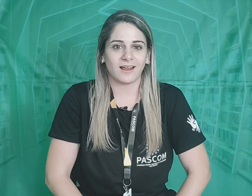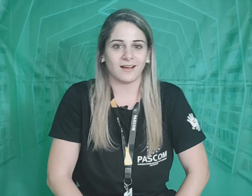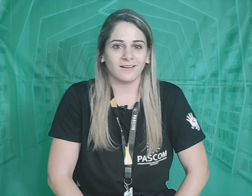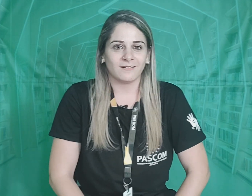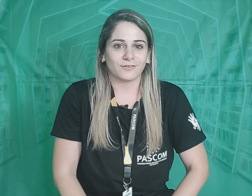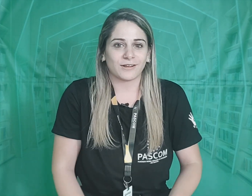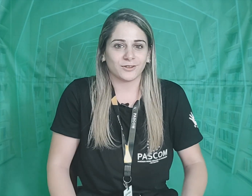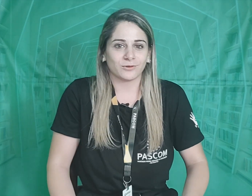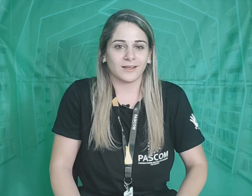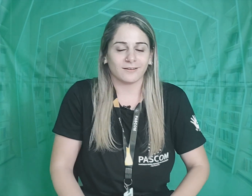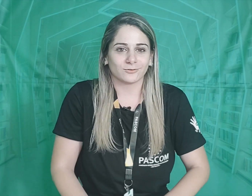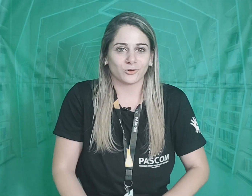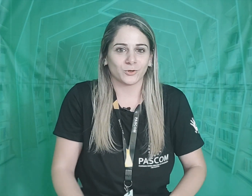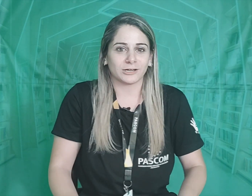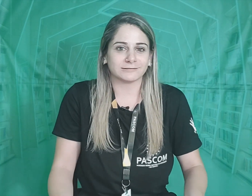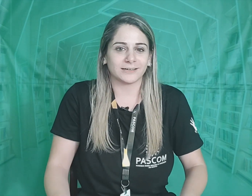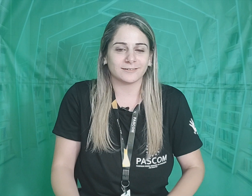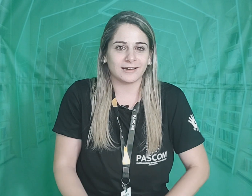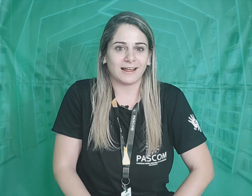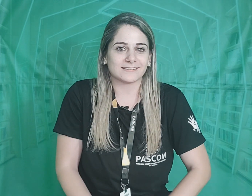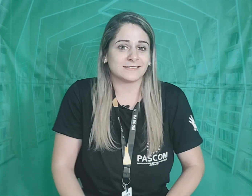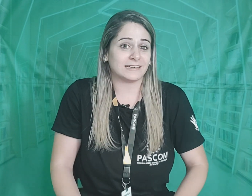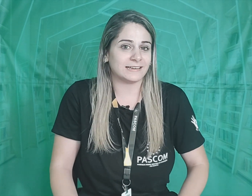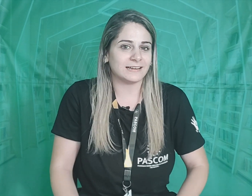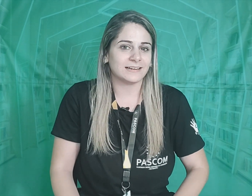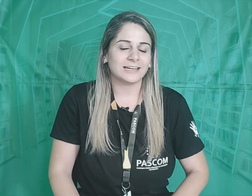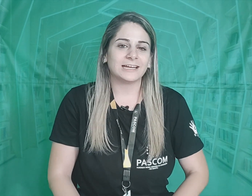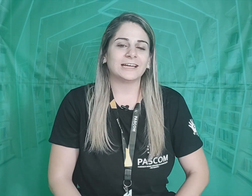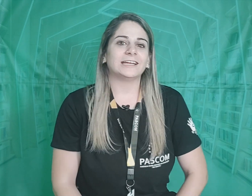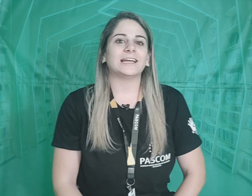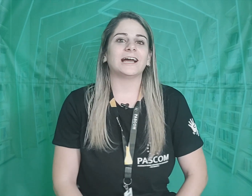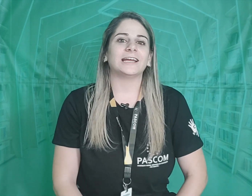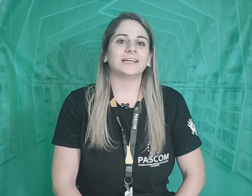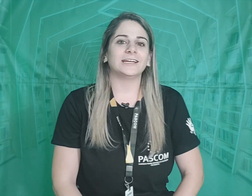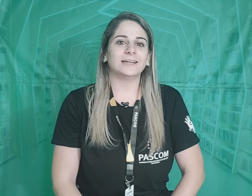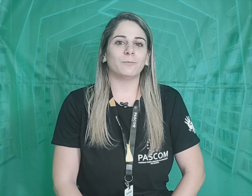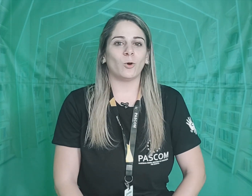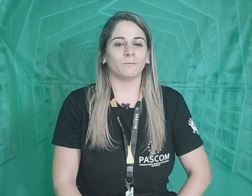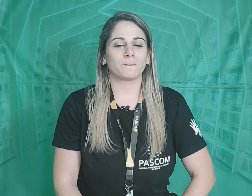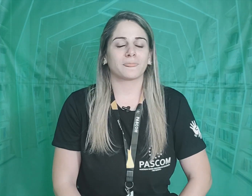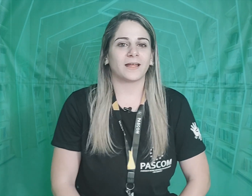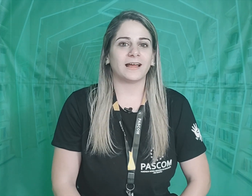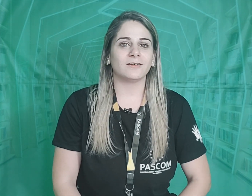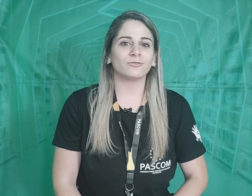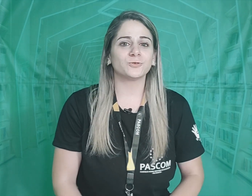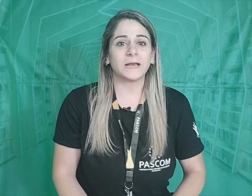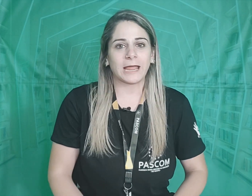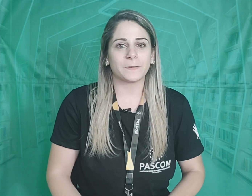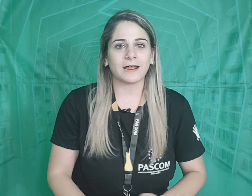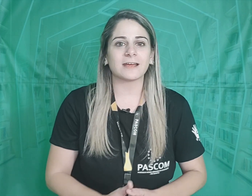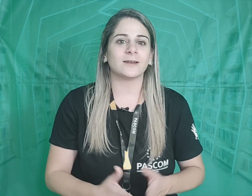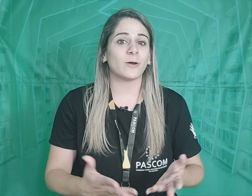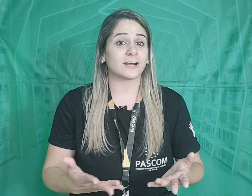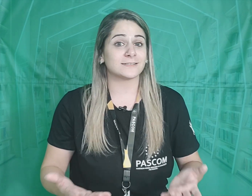lá? Vai ficar vendo o quê? Todo mundo cantando e ele lá sem entender? E aí, bom... Aí eu expliquei pra ela que não era